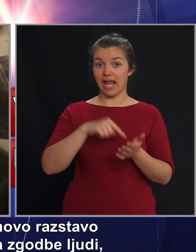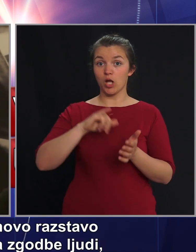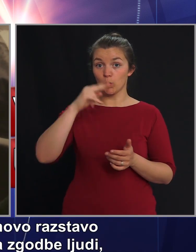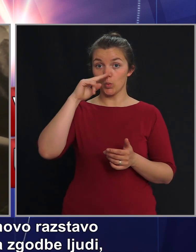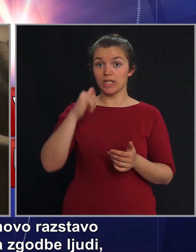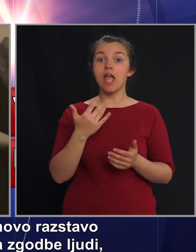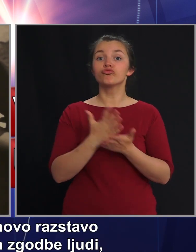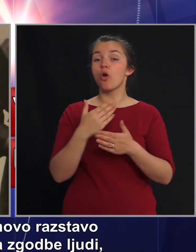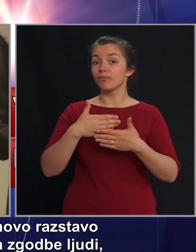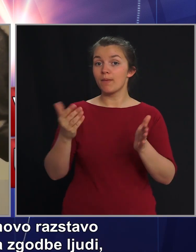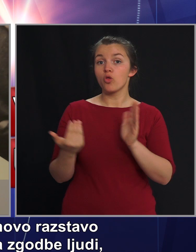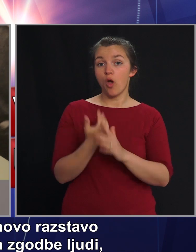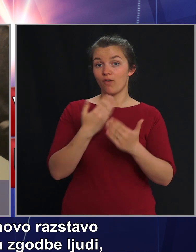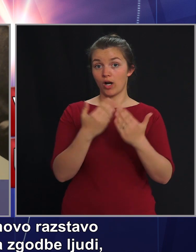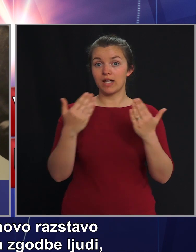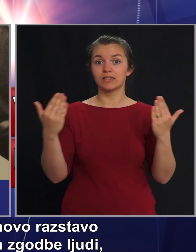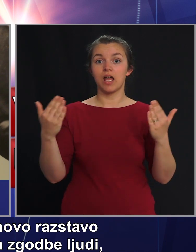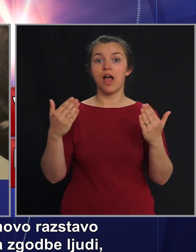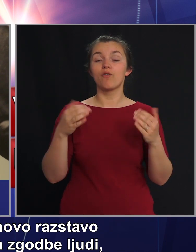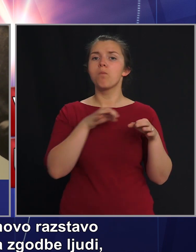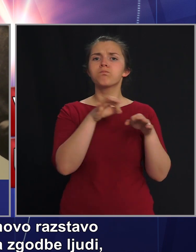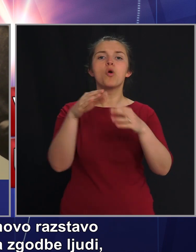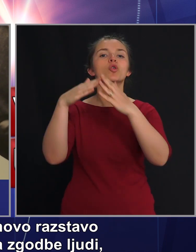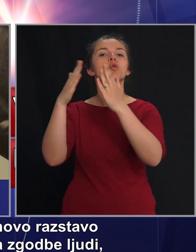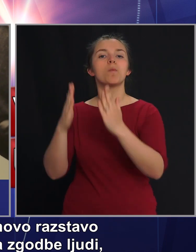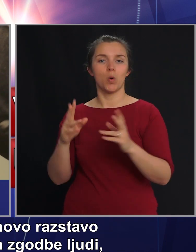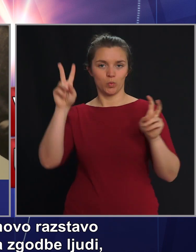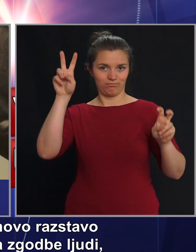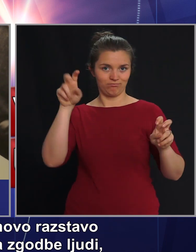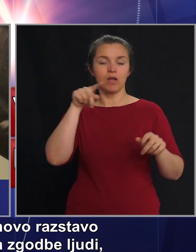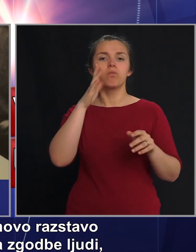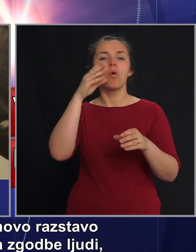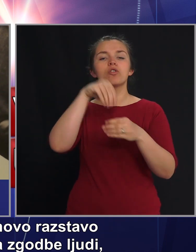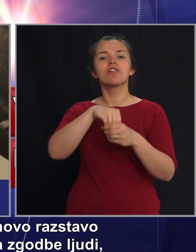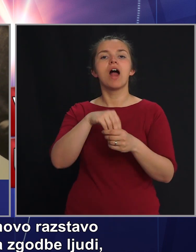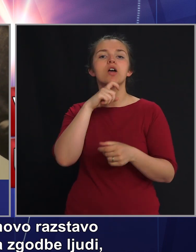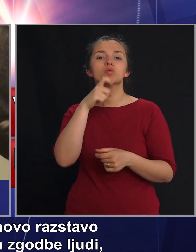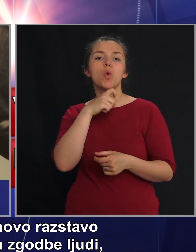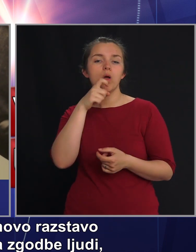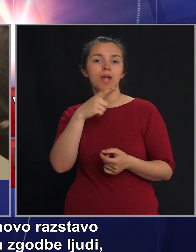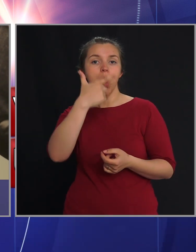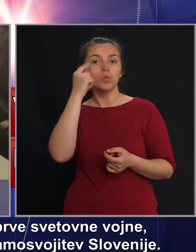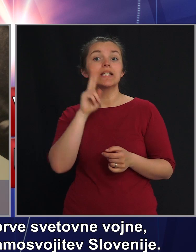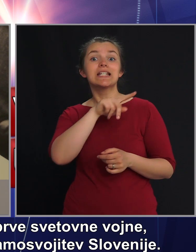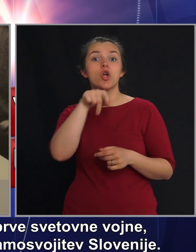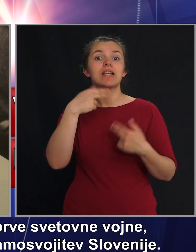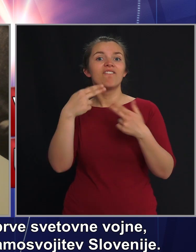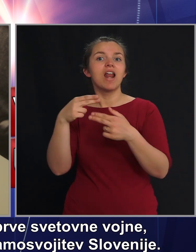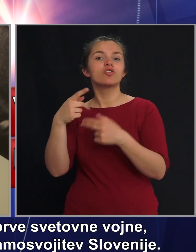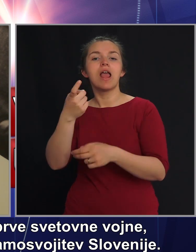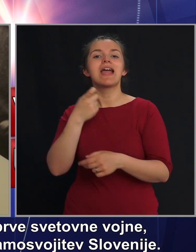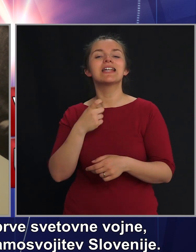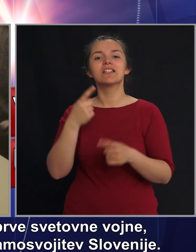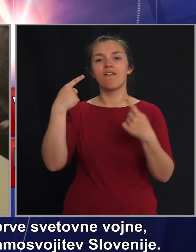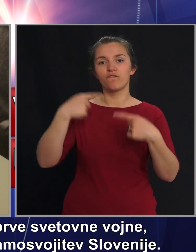junija odpiramo že novo razstavo Pot domov, ki bo vključevala zgodbe ljudi, ki so se vračali